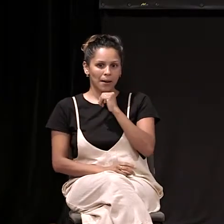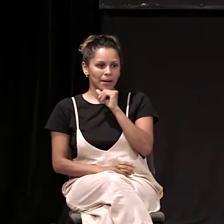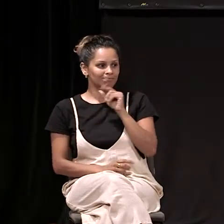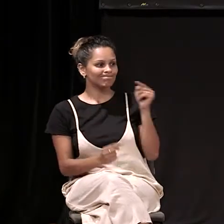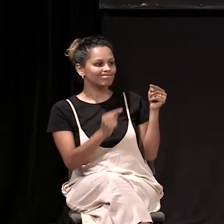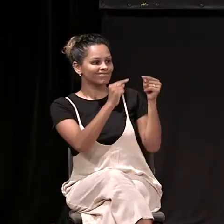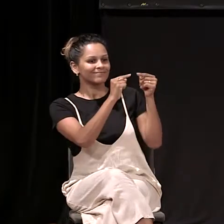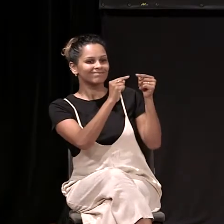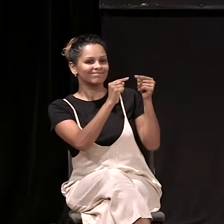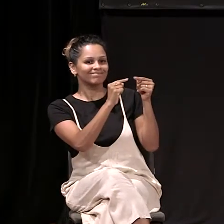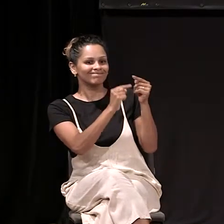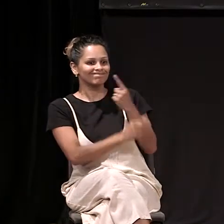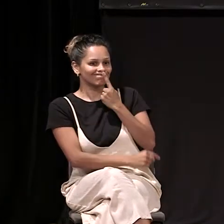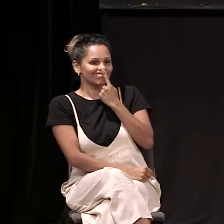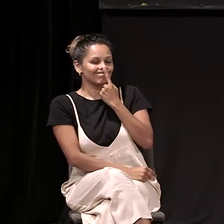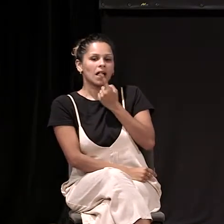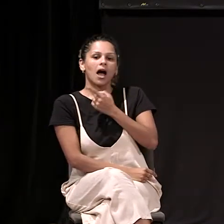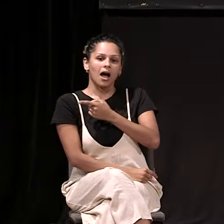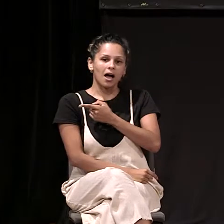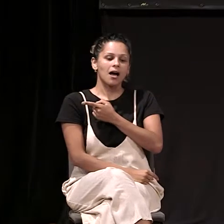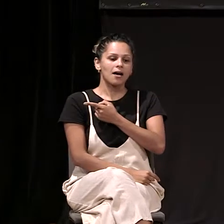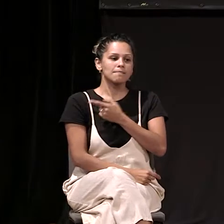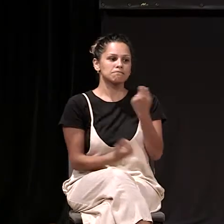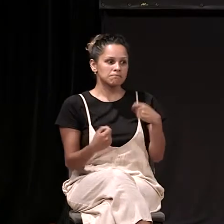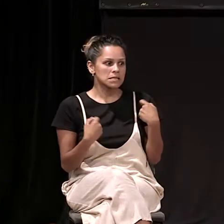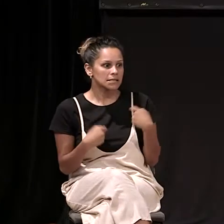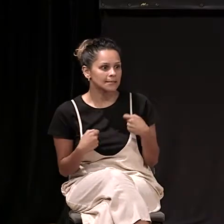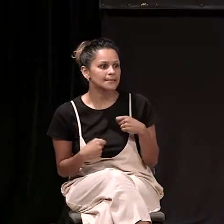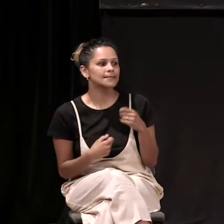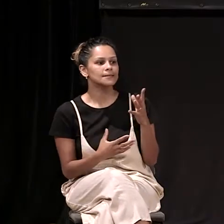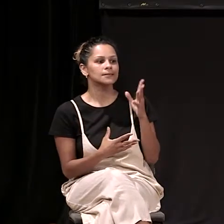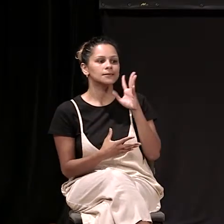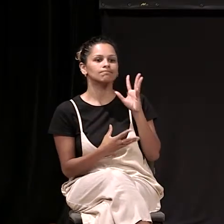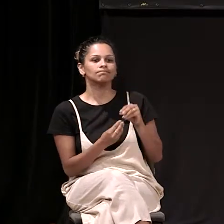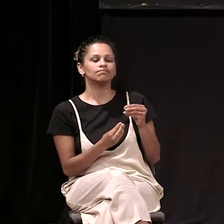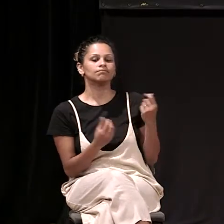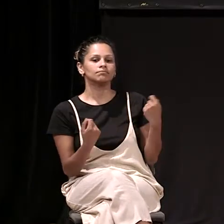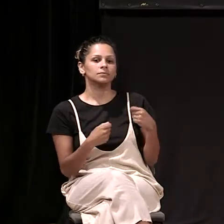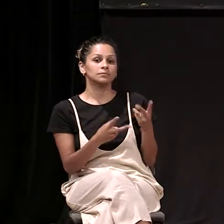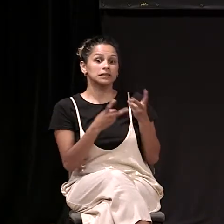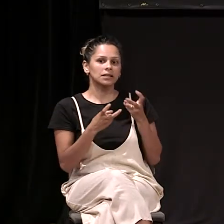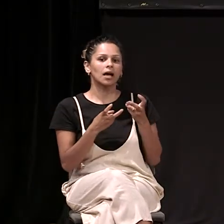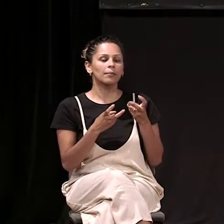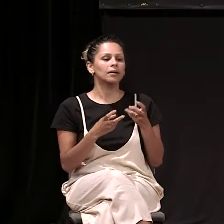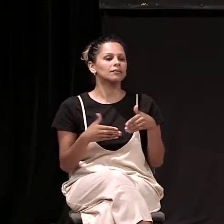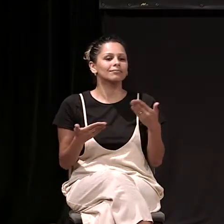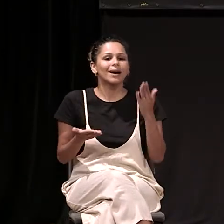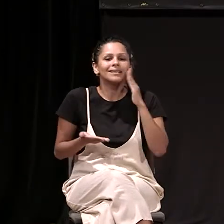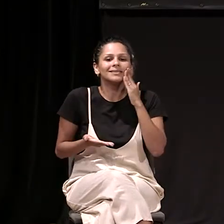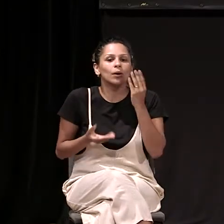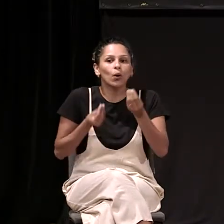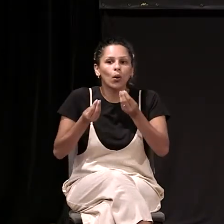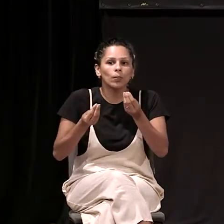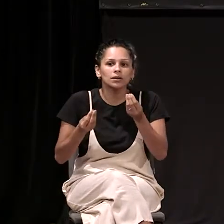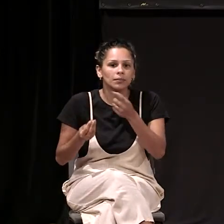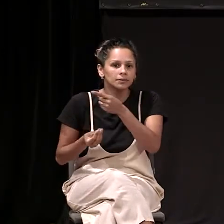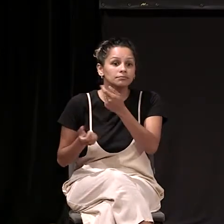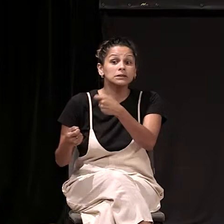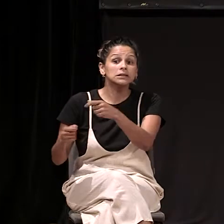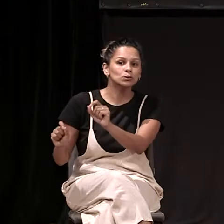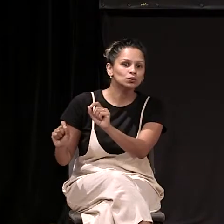e atende à necessidade, e para atender à necessidade, a gente tem que começar perguntando também para eles, quem elas,